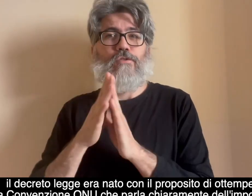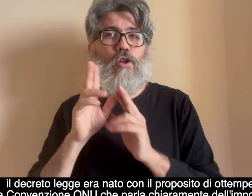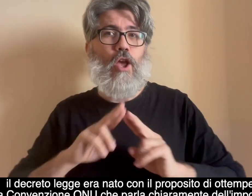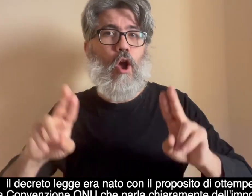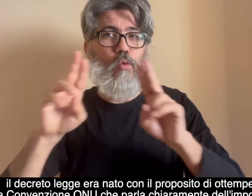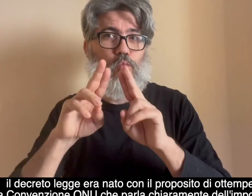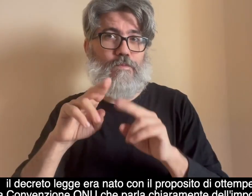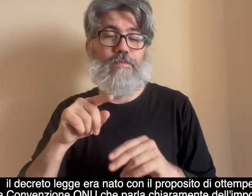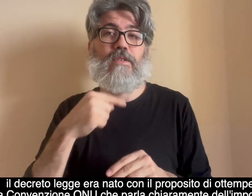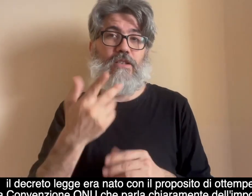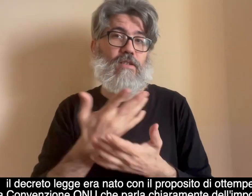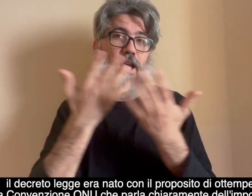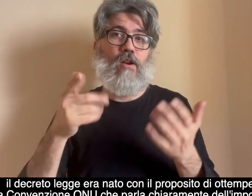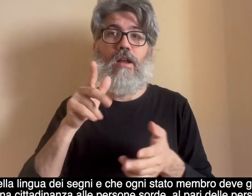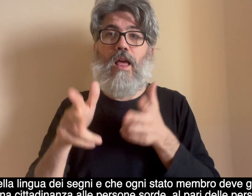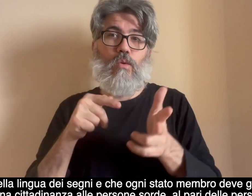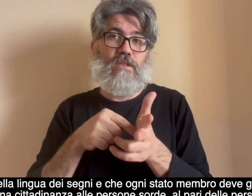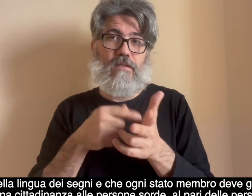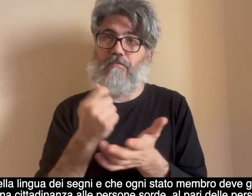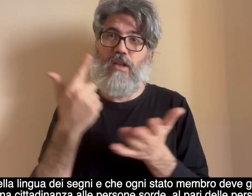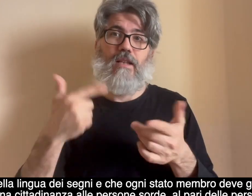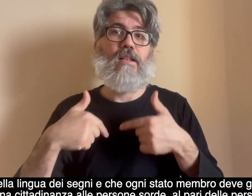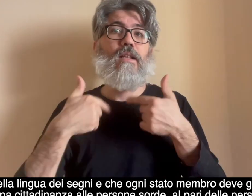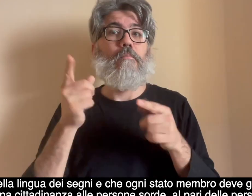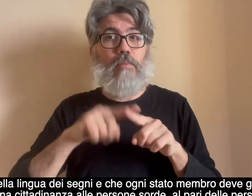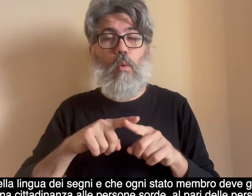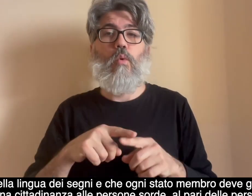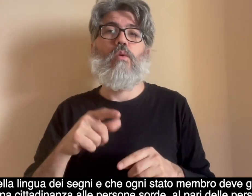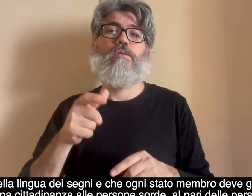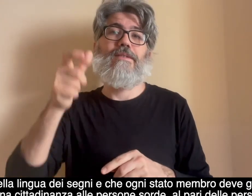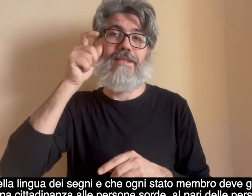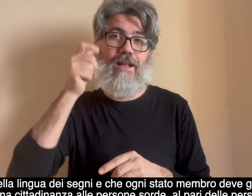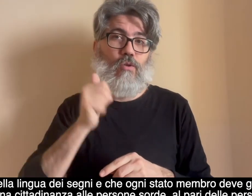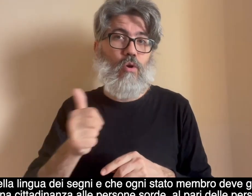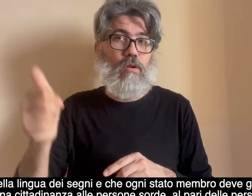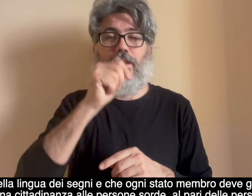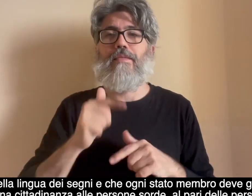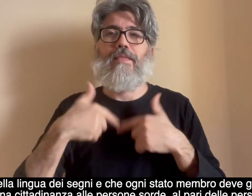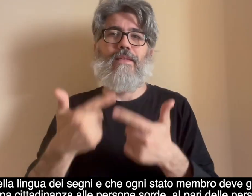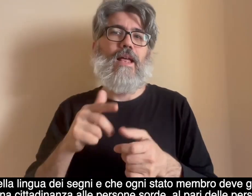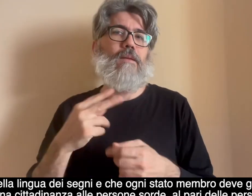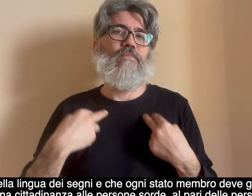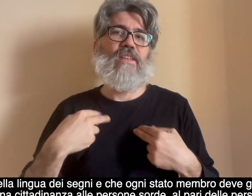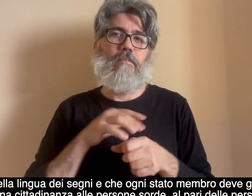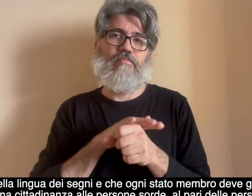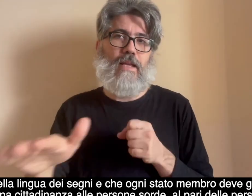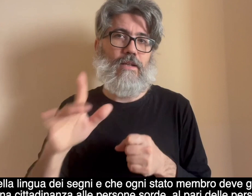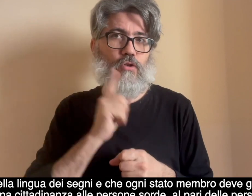onu che parla chiaramente del diritto alla lingua dei segni che ogni stato membro deve garantire la piena cittadinanza alle persone sorde